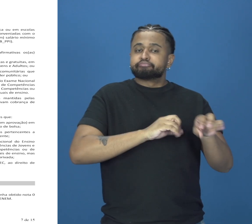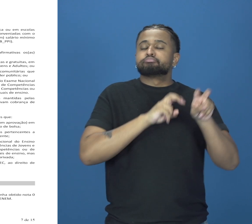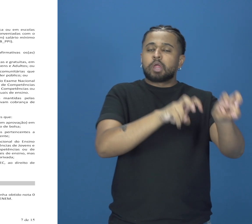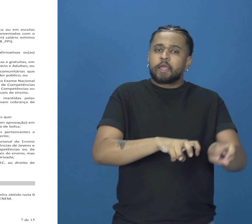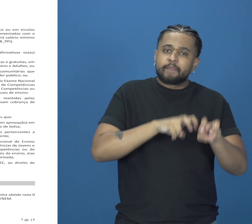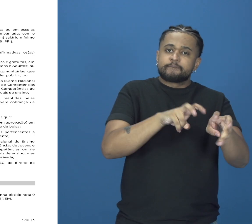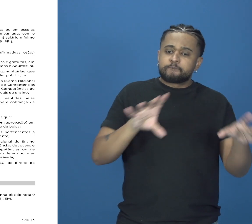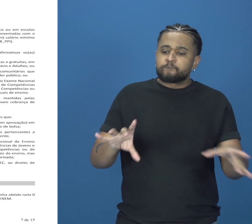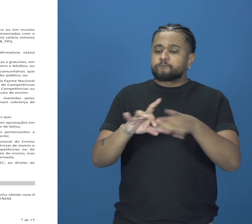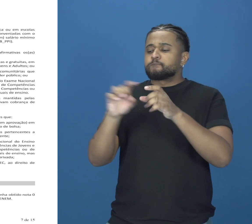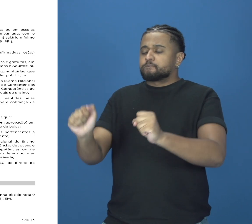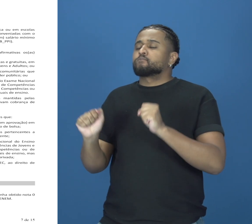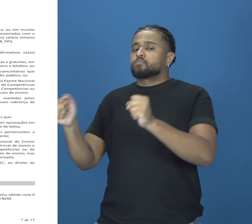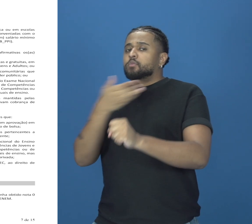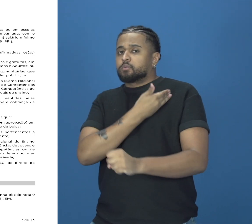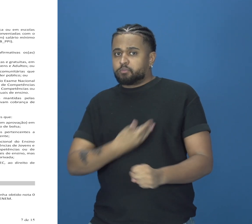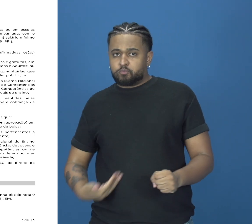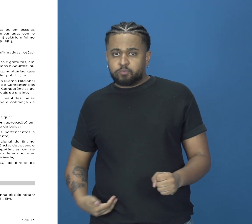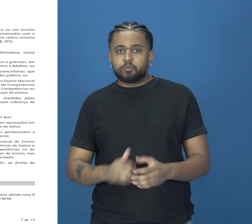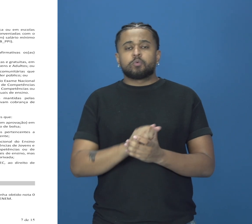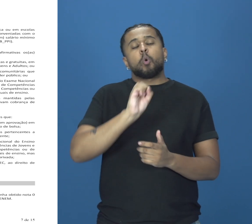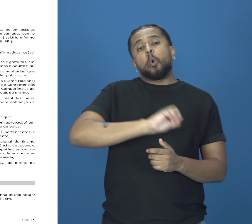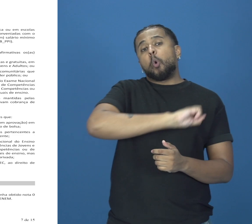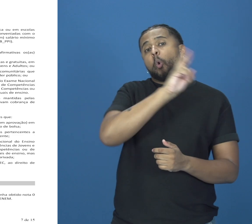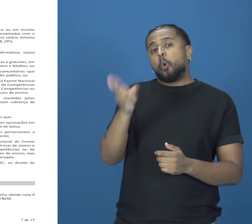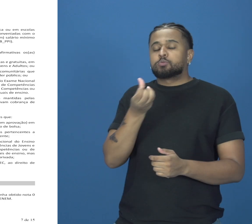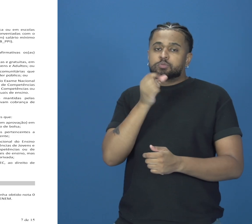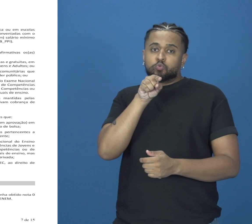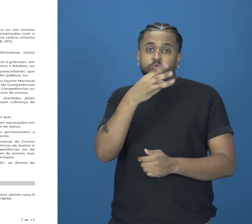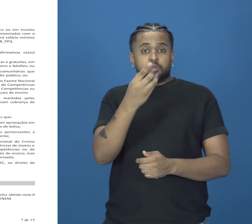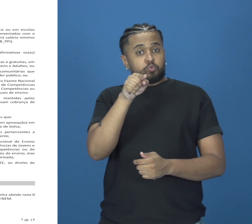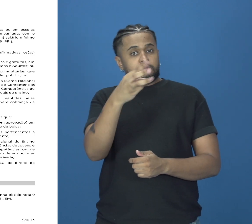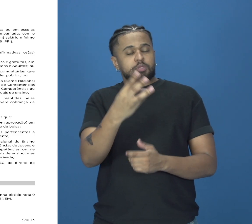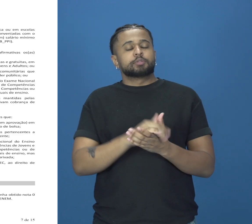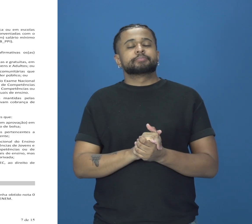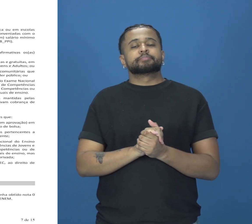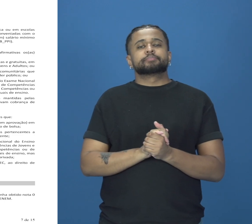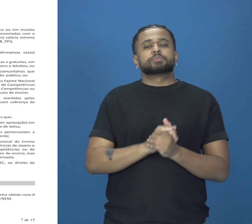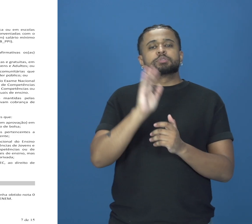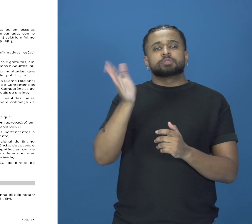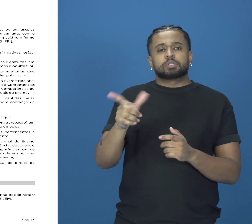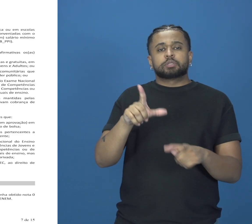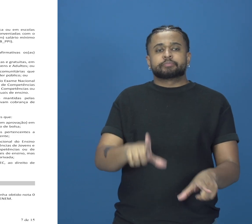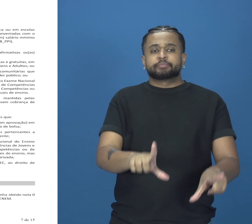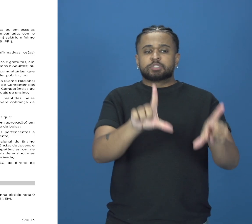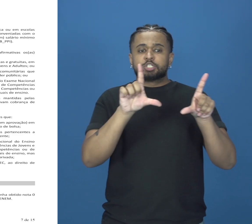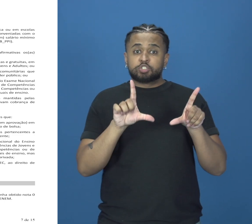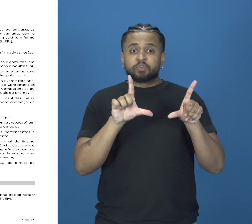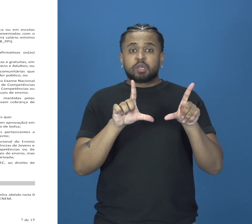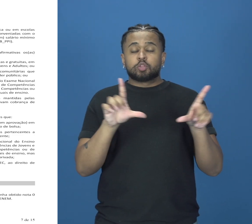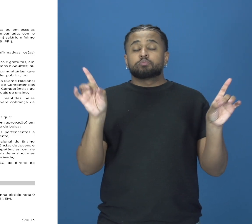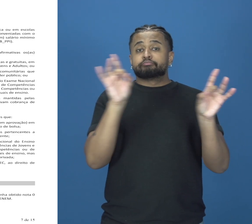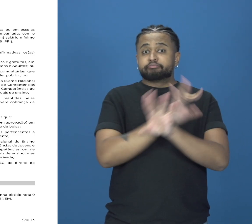campo, conveniadas com o poder público, ou 6.3.3, tenham obtido certificado